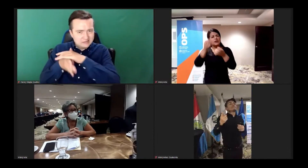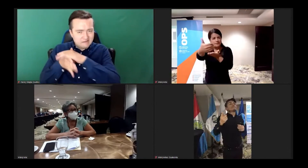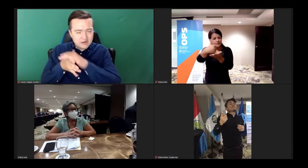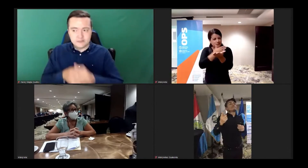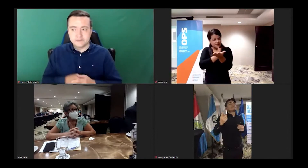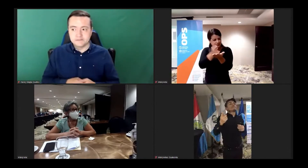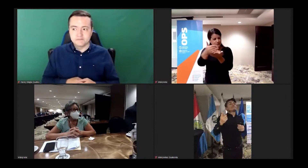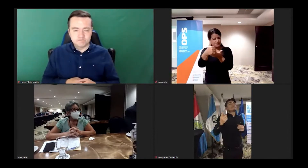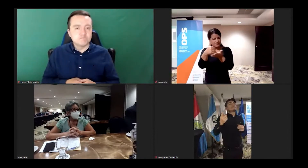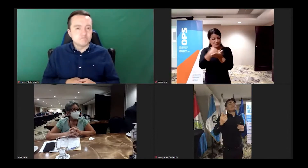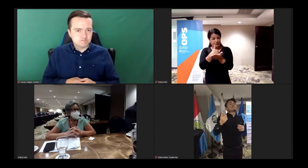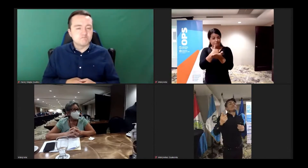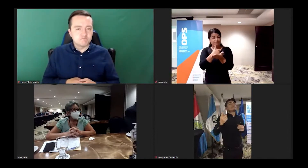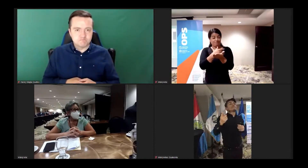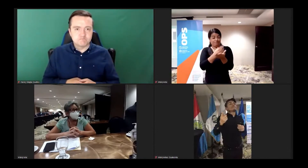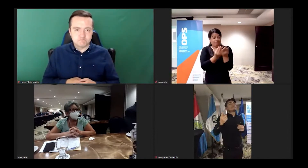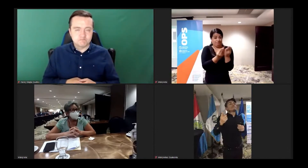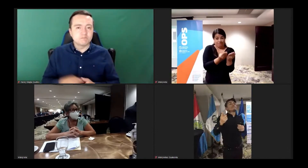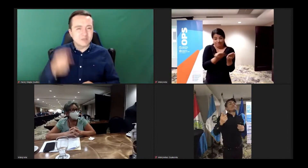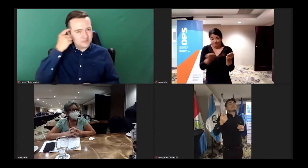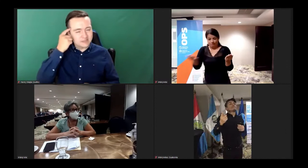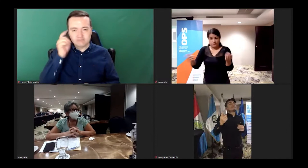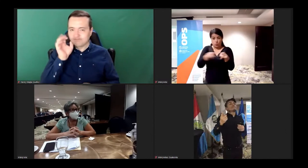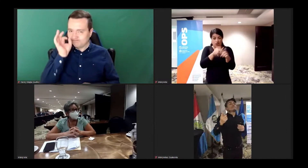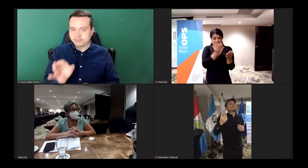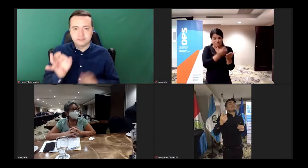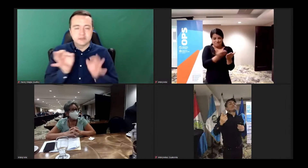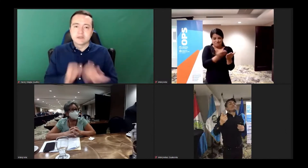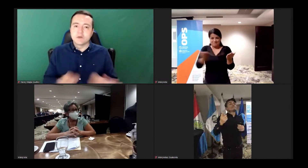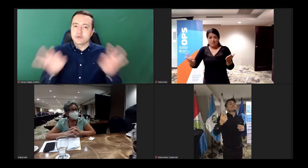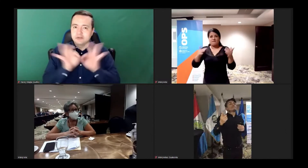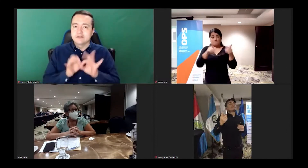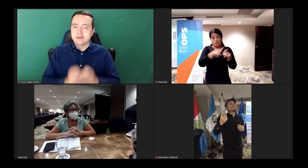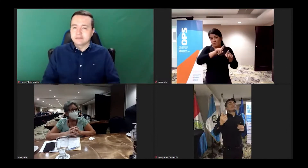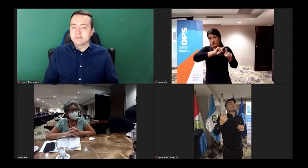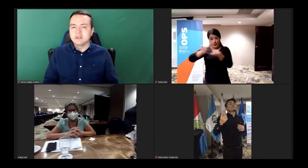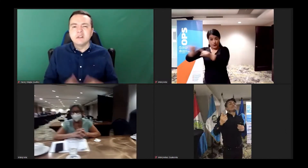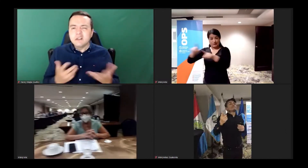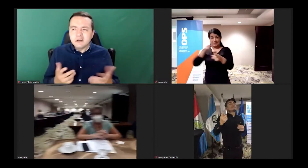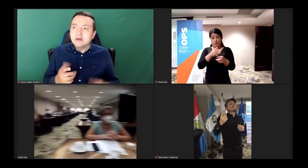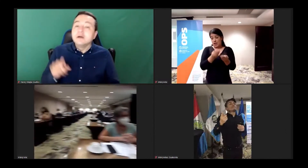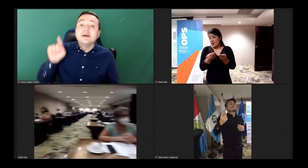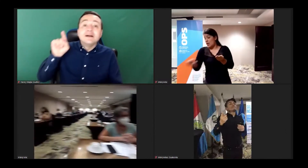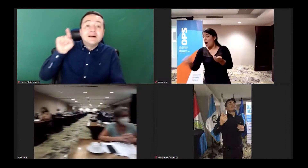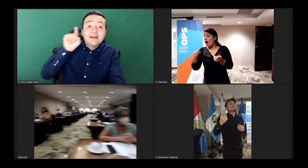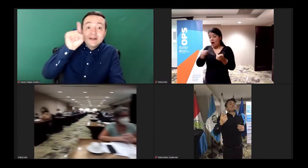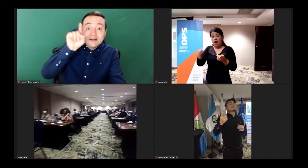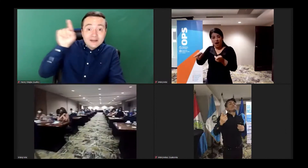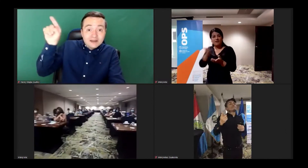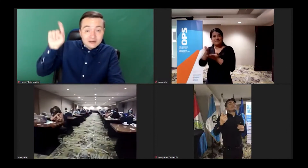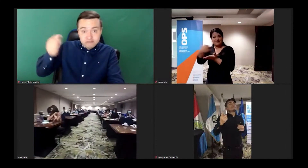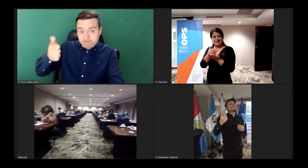sí es muy importante que los estados y